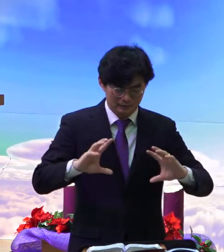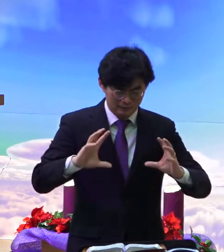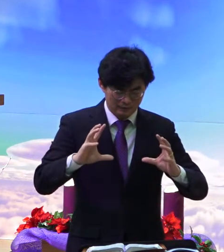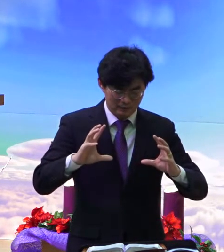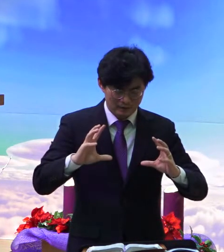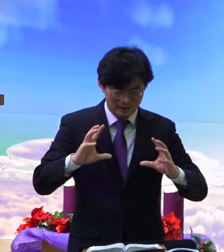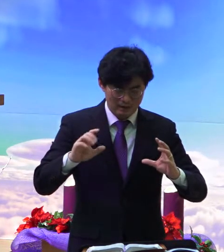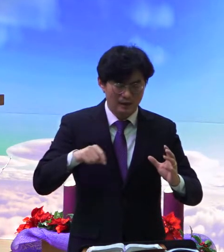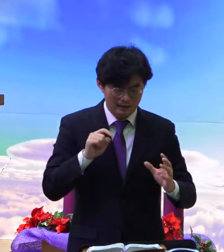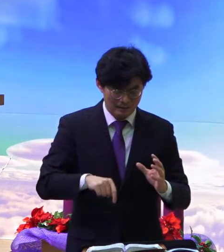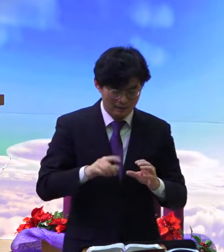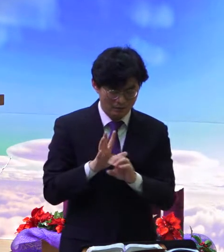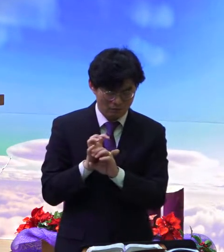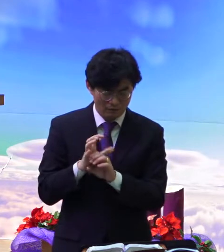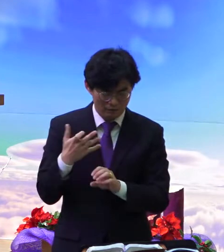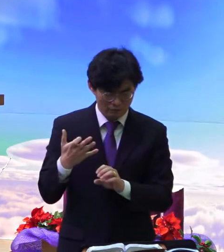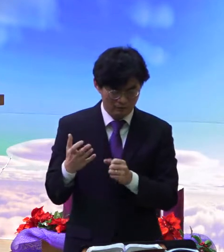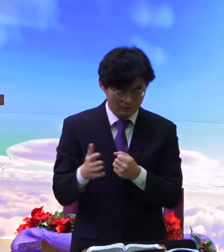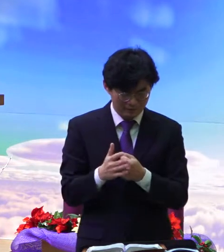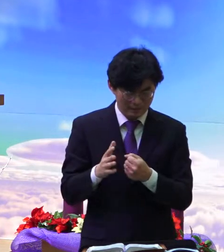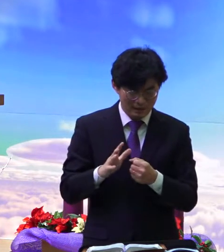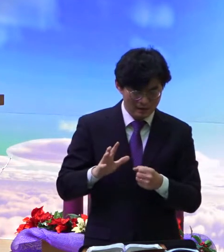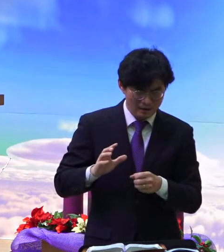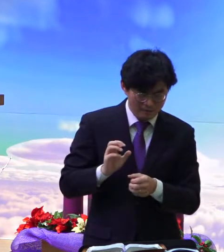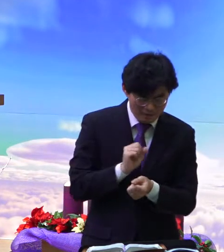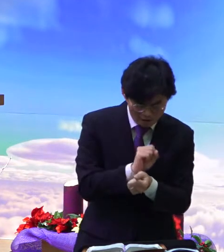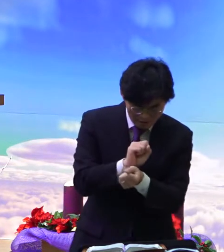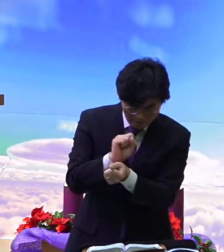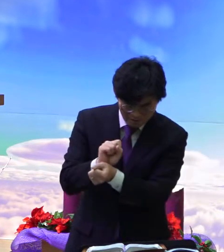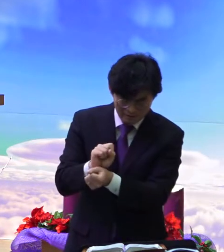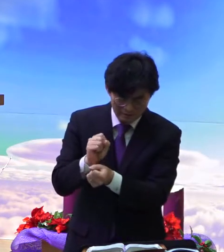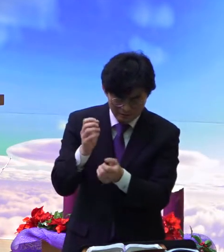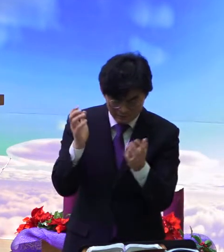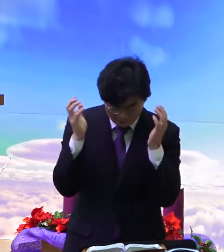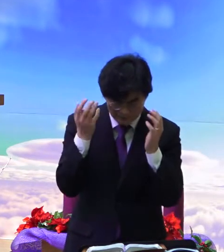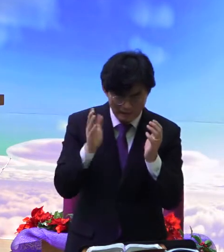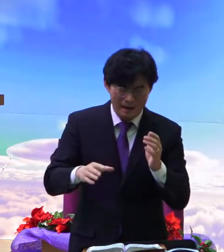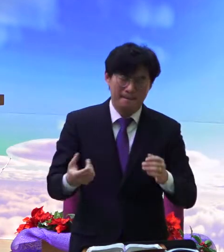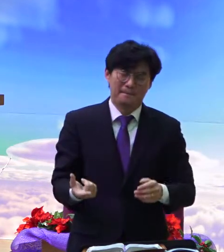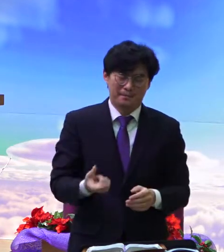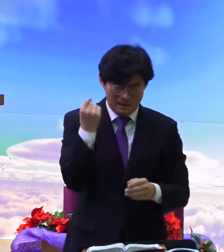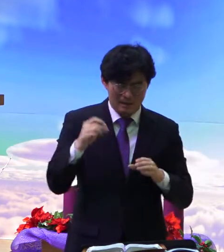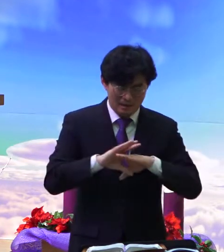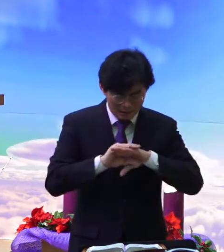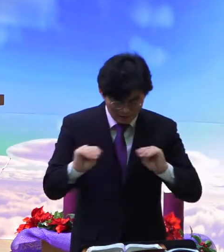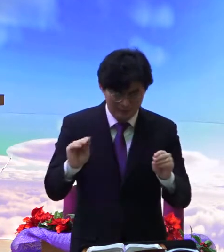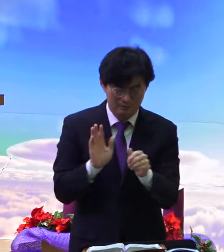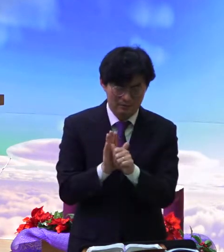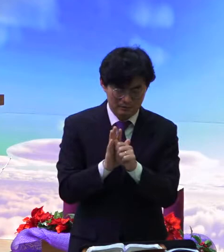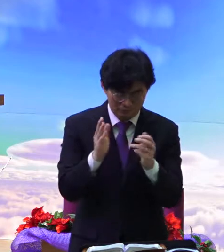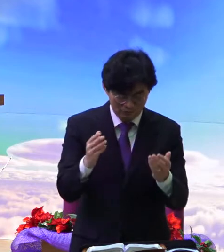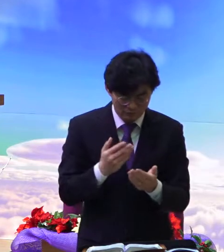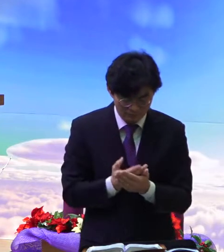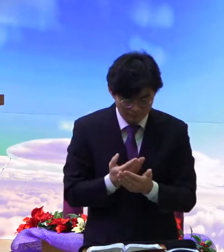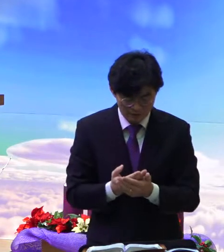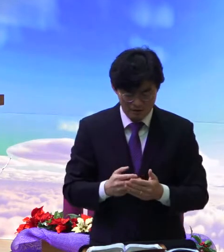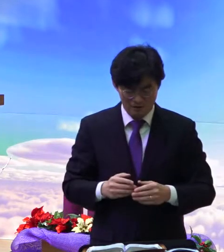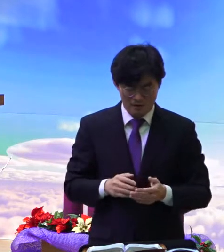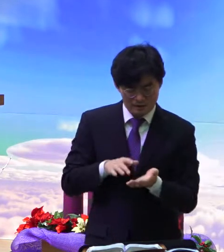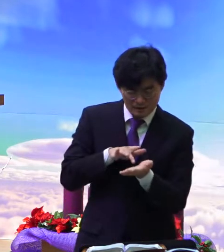확산된 코로나19 바이러스가 하루속히 종식될 수 있도록 역사하여 주시옵소서.